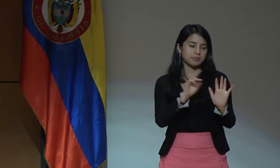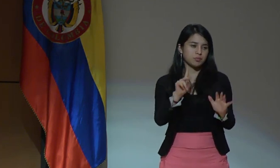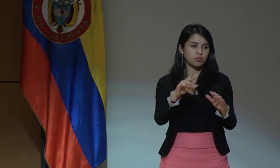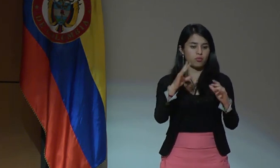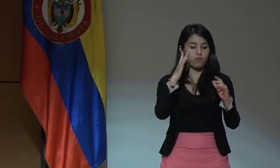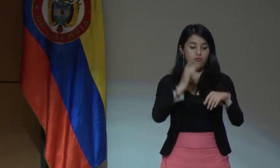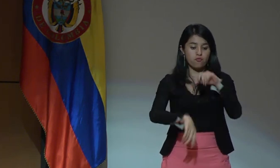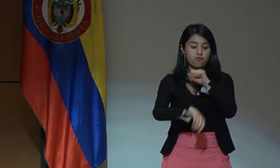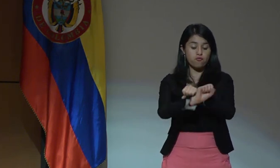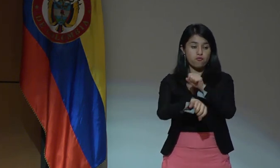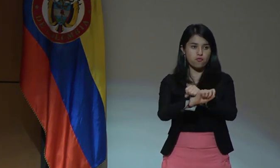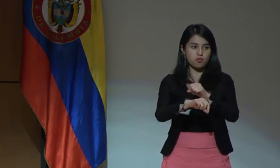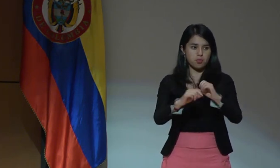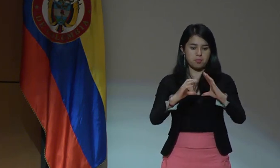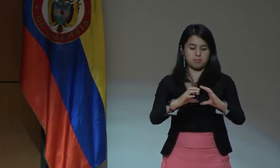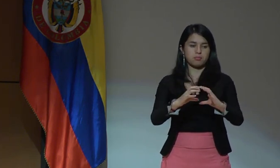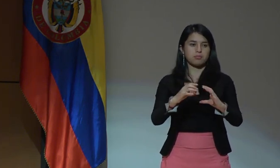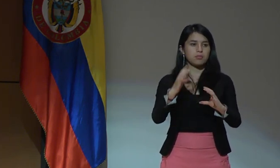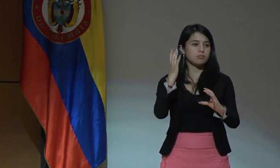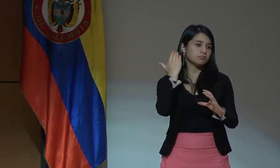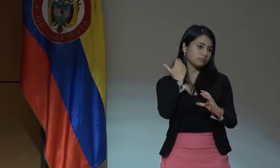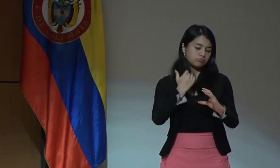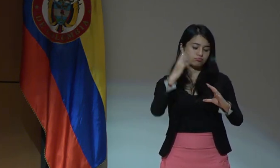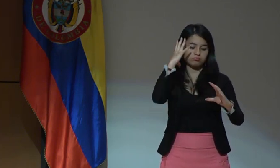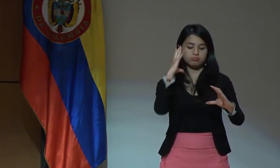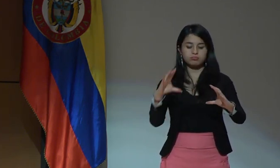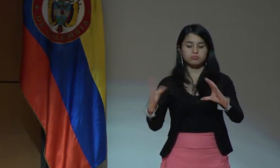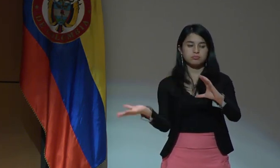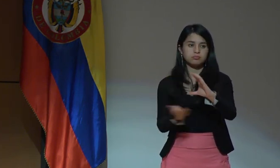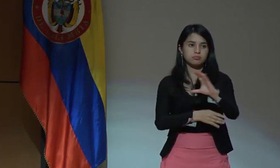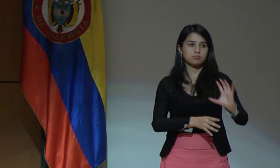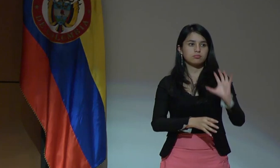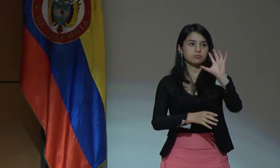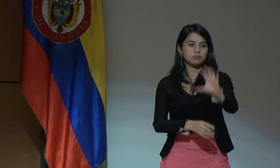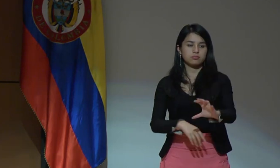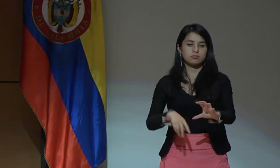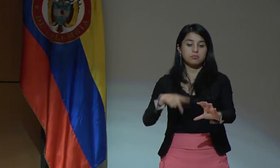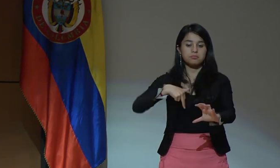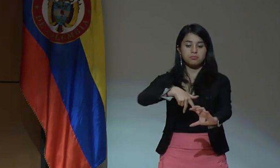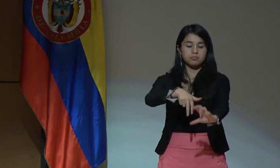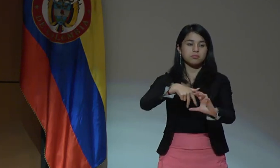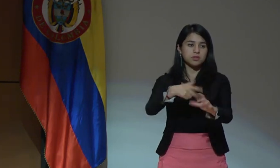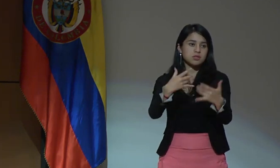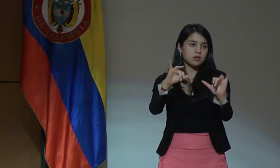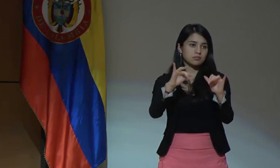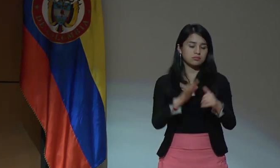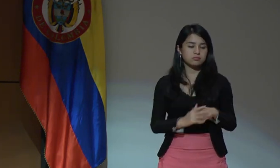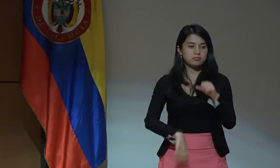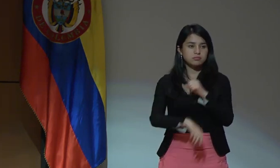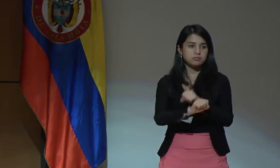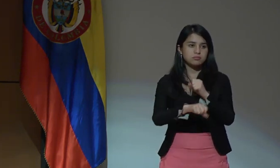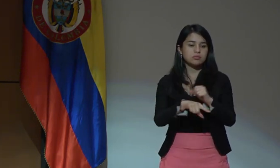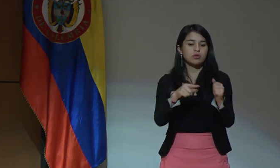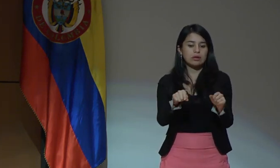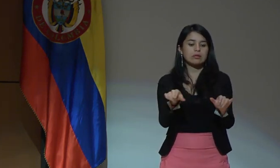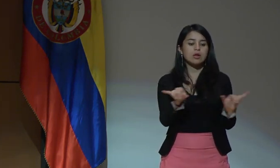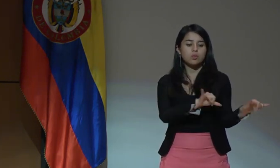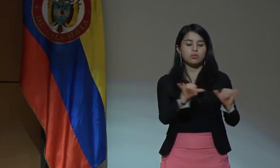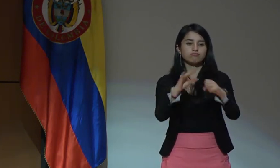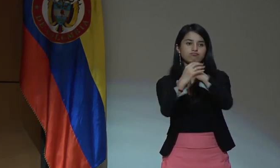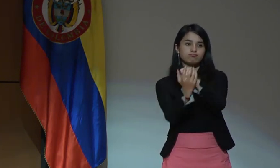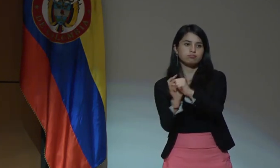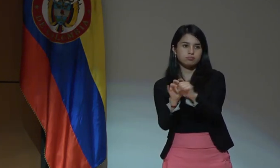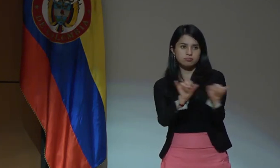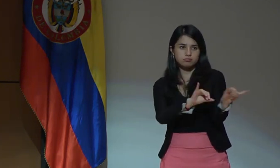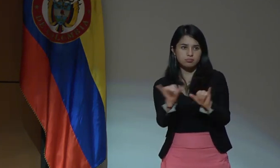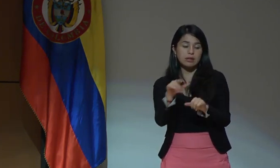cabezas, ¿recuerdan ustedes? Cabeza, balón, objeto, pues no hay problema. Cosificamos. Y yo creo que el